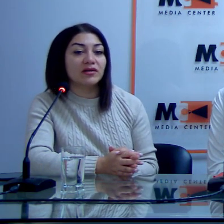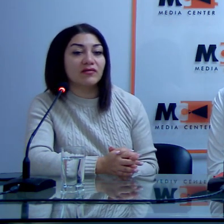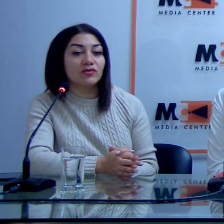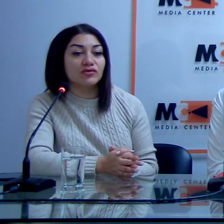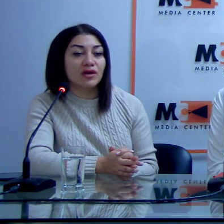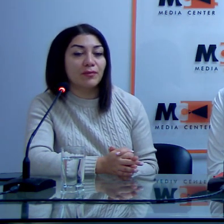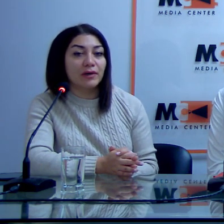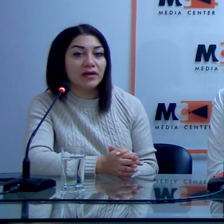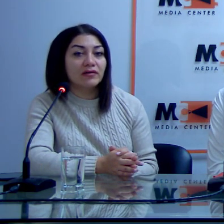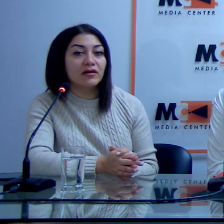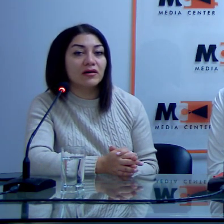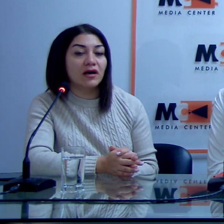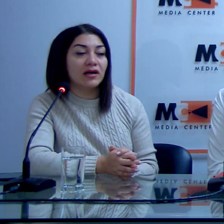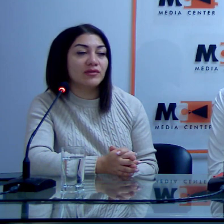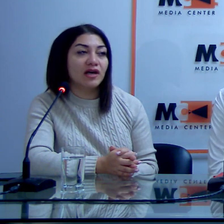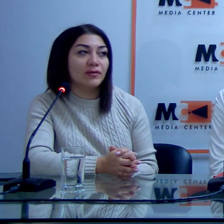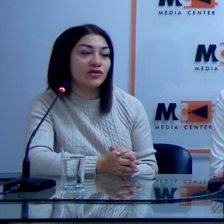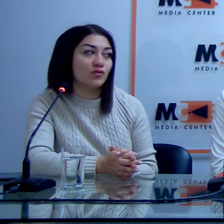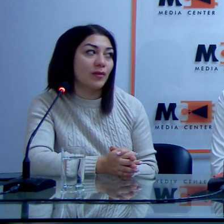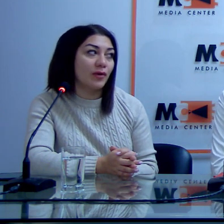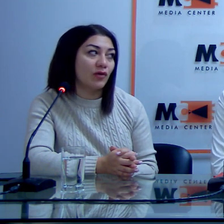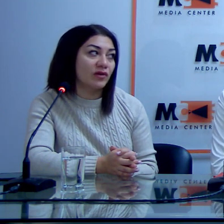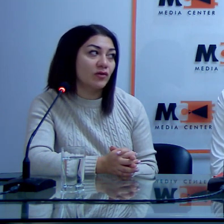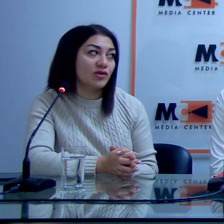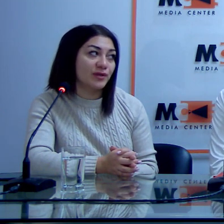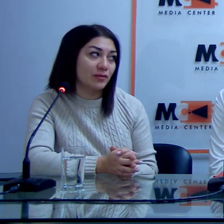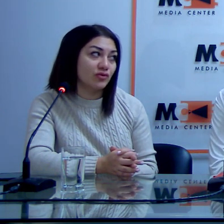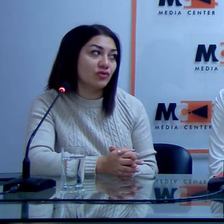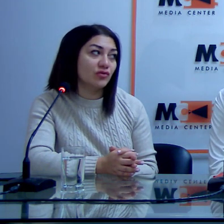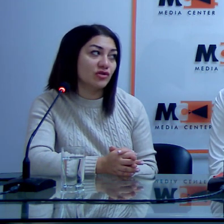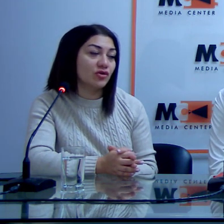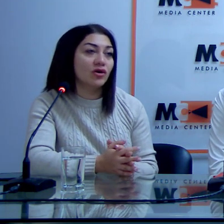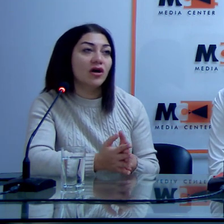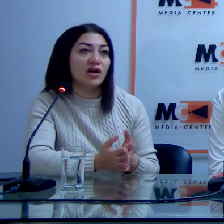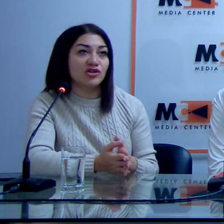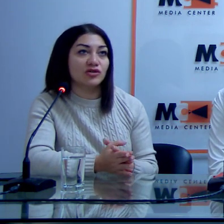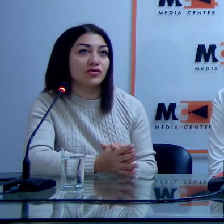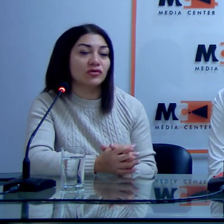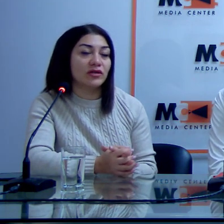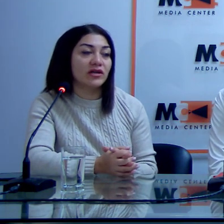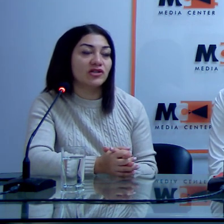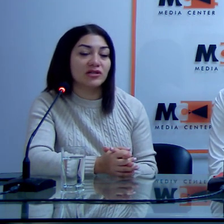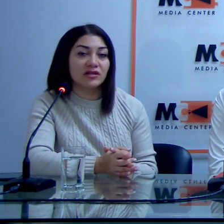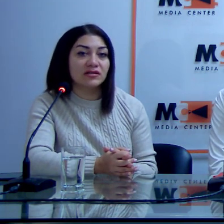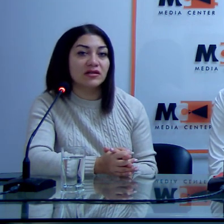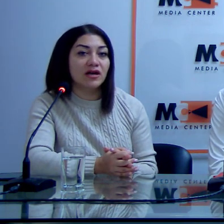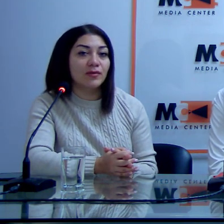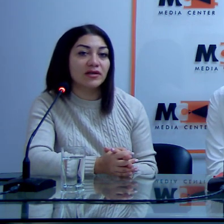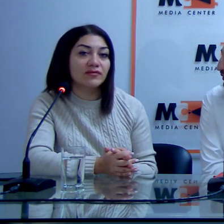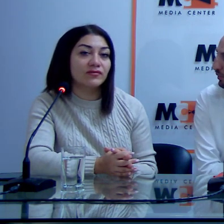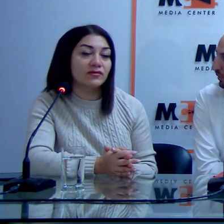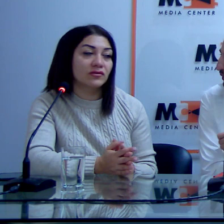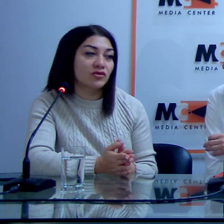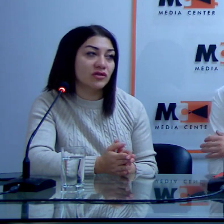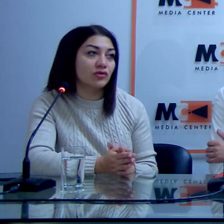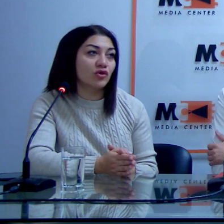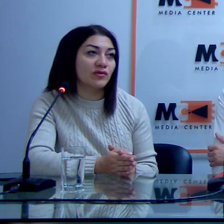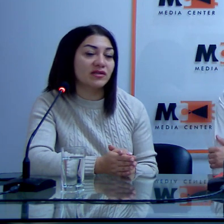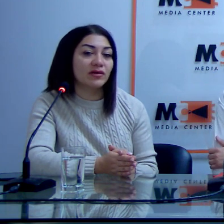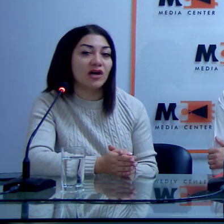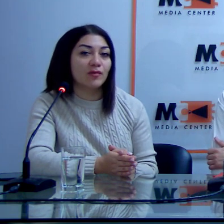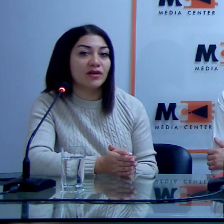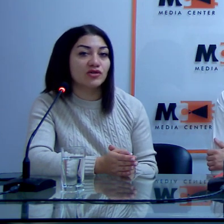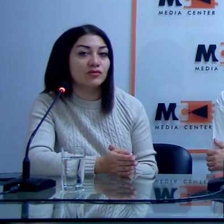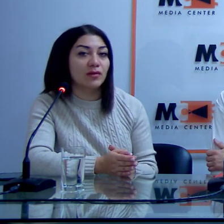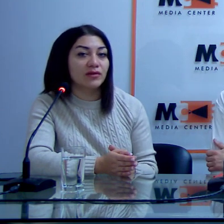դրված է պարտավորության բեռ խելամիտ հարմարեցում ապահովելու հաշմանդամություն ունեցող աշխատողների, աշխատակիցների համար, եւ գործատուի կողմից